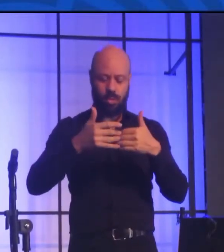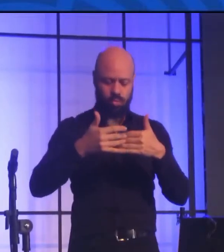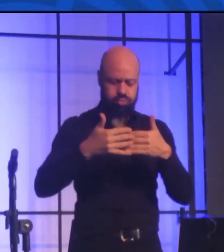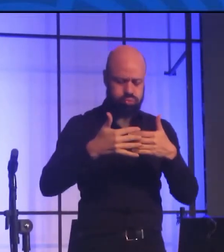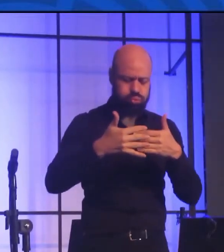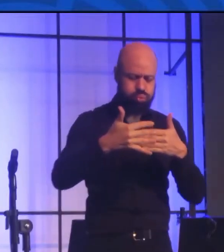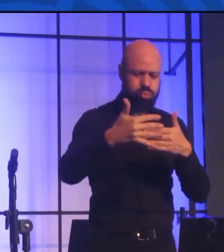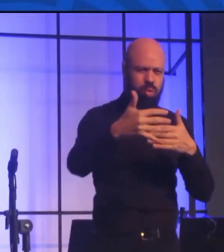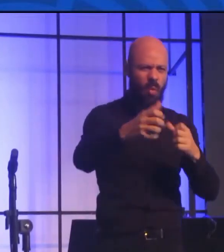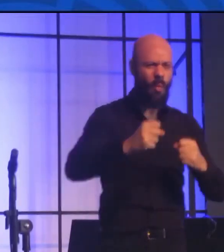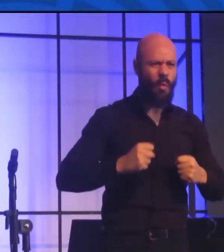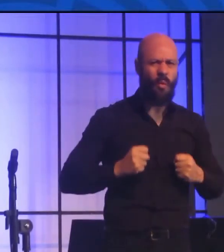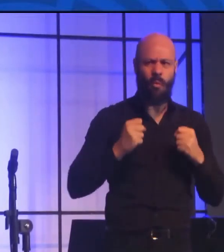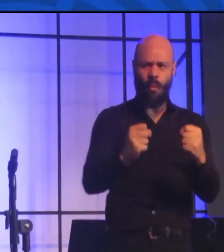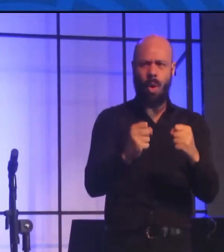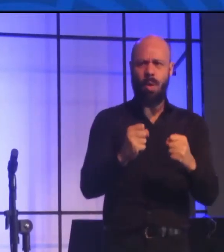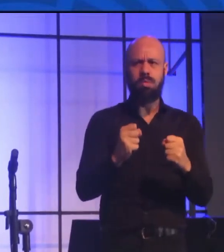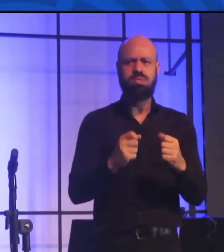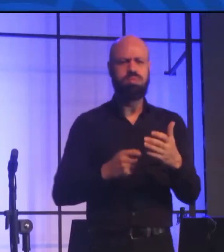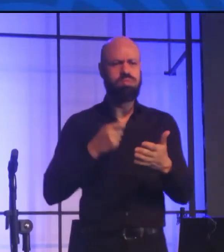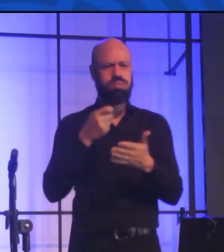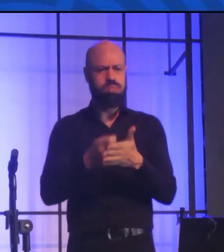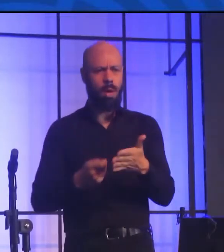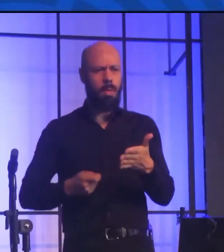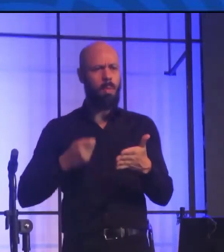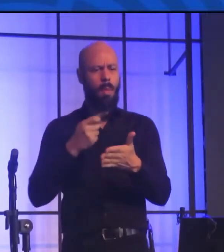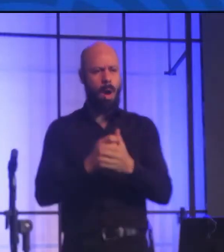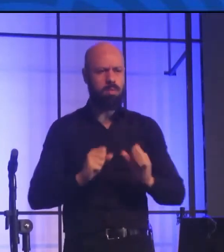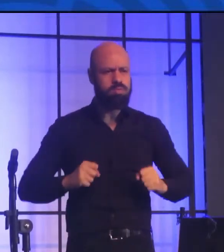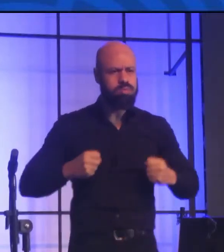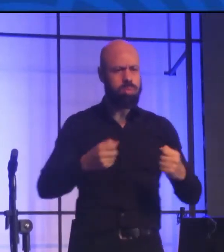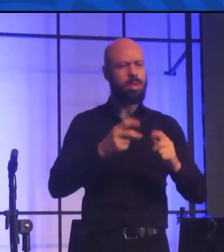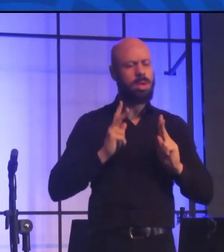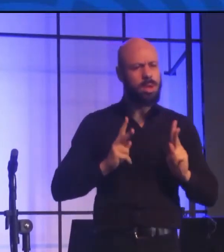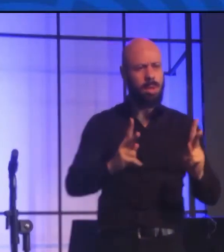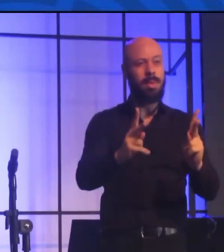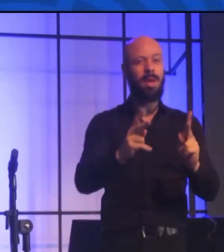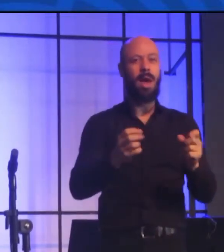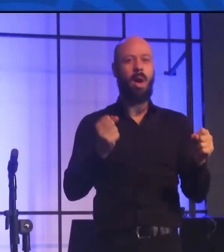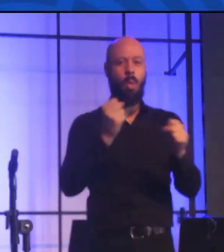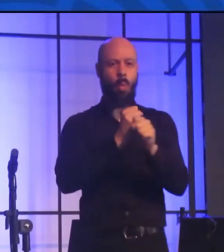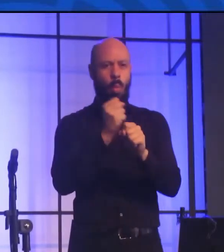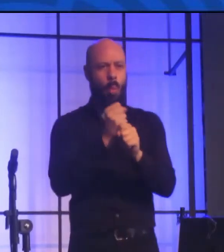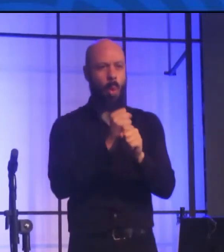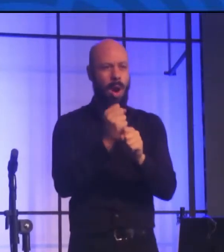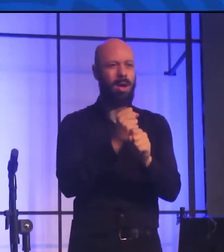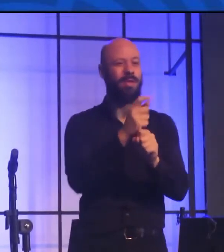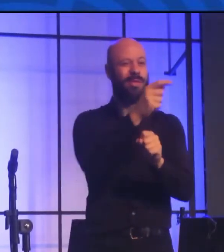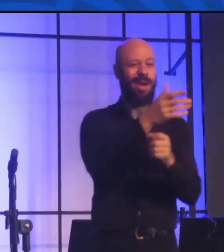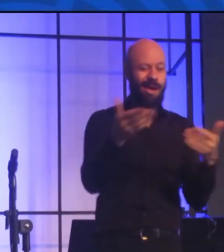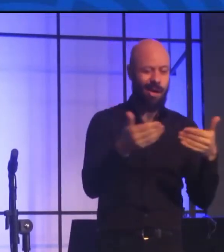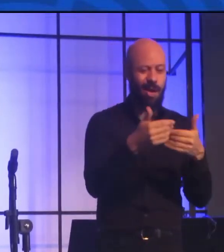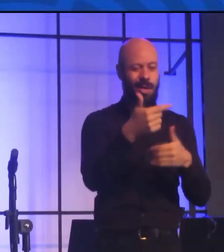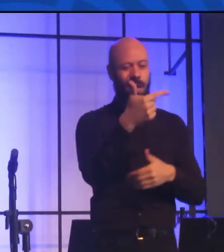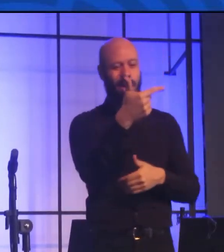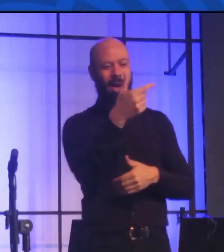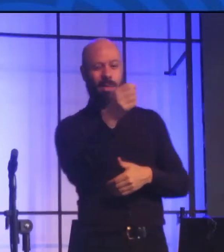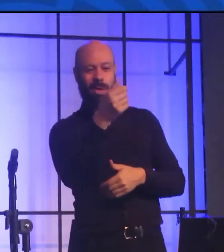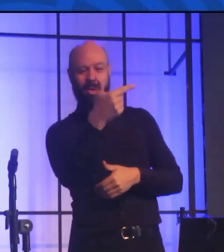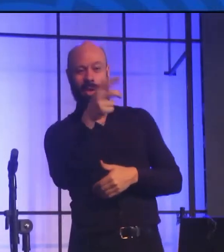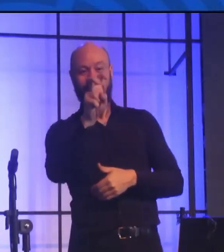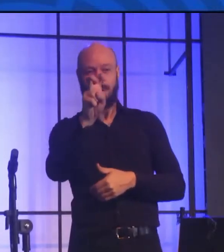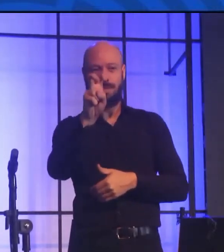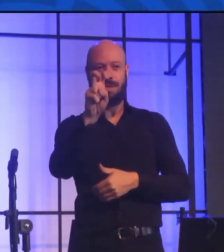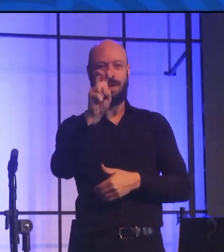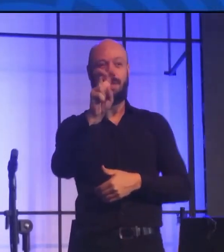com Deus. Que esse ano seja o lugar onde você se encontre com Deus em qualquer lugar. Porque, gente,